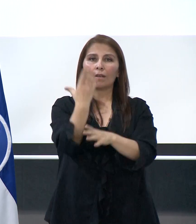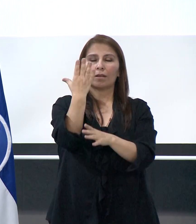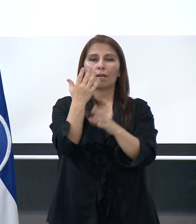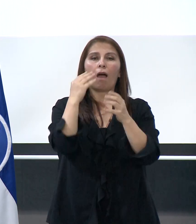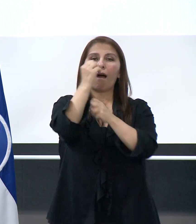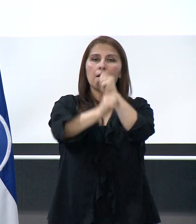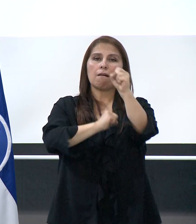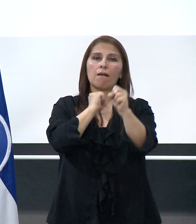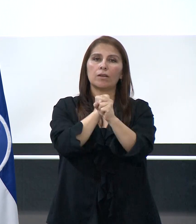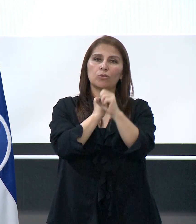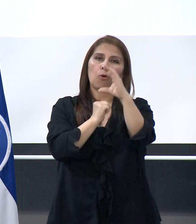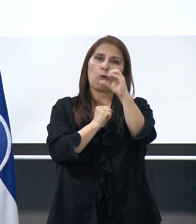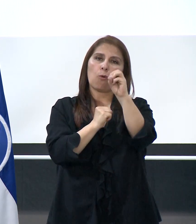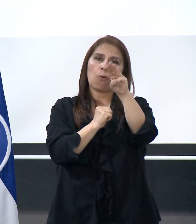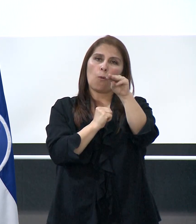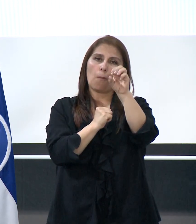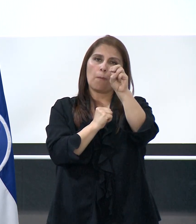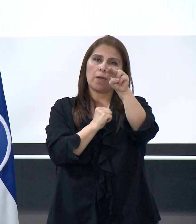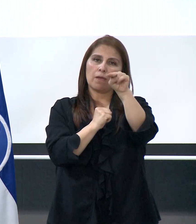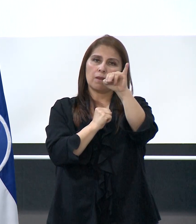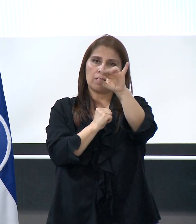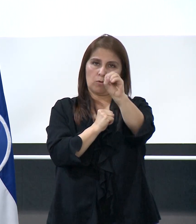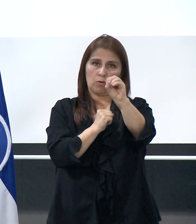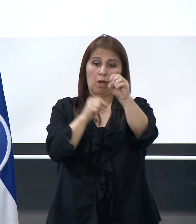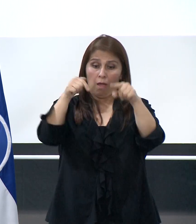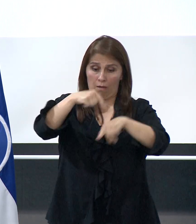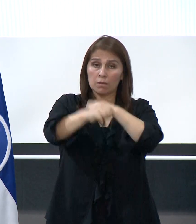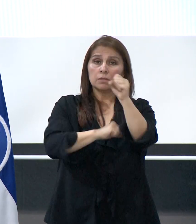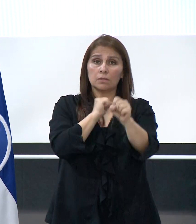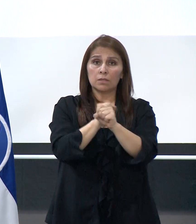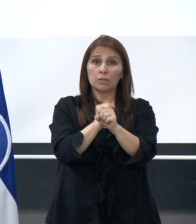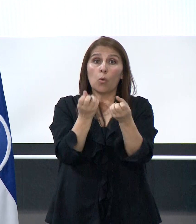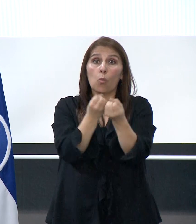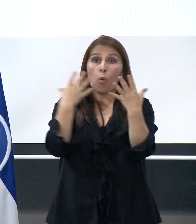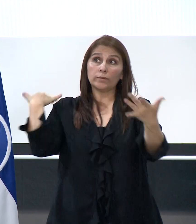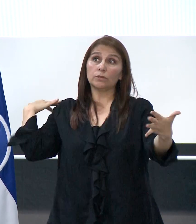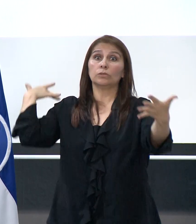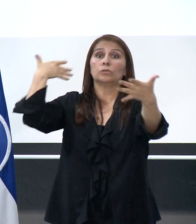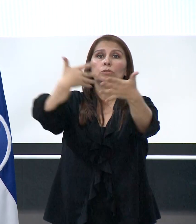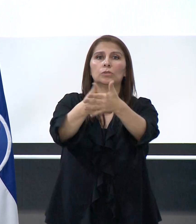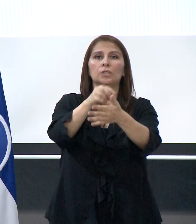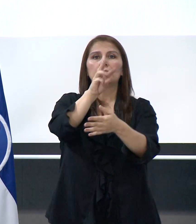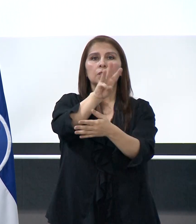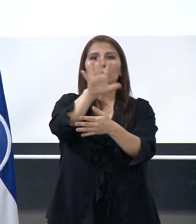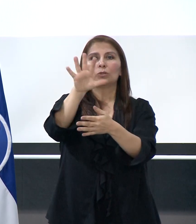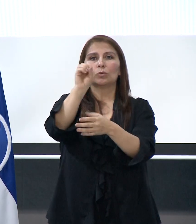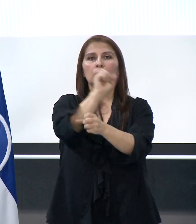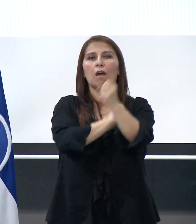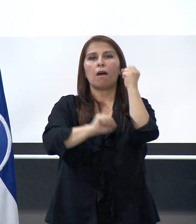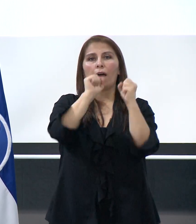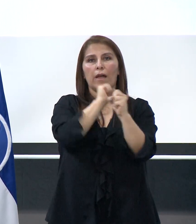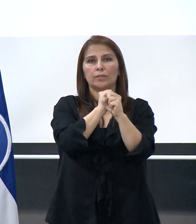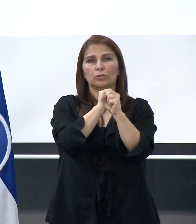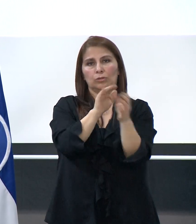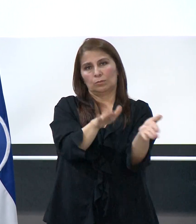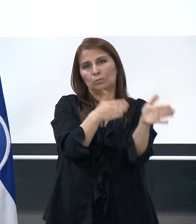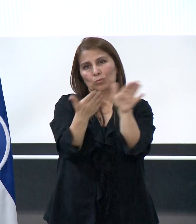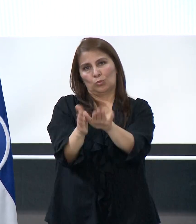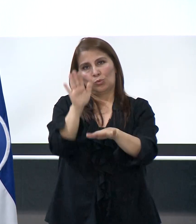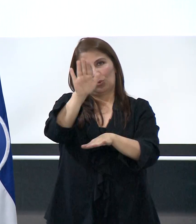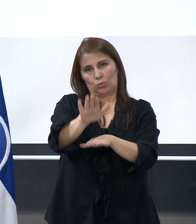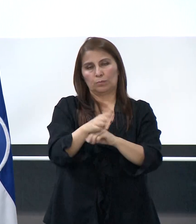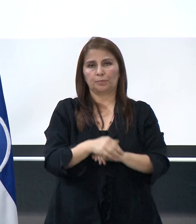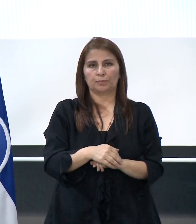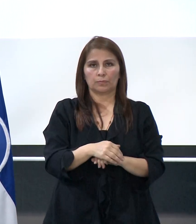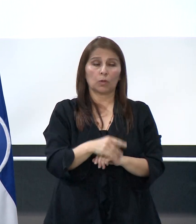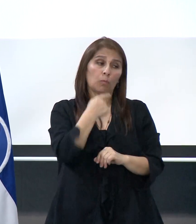al cumplirse en este año 350 de sus años de su muerte como lo mencionaba el señor rector